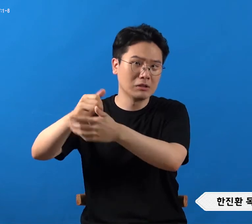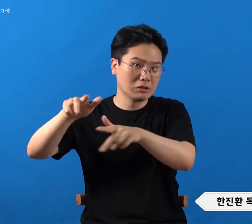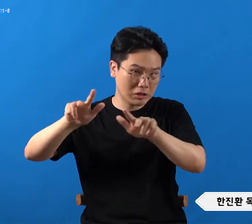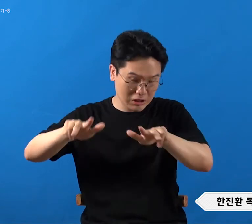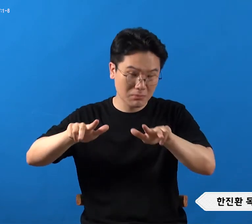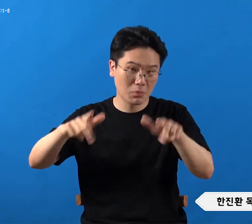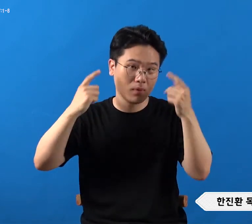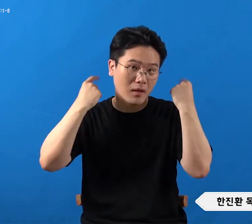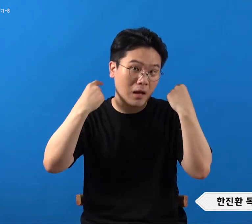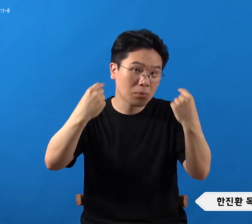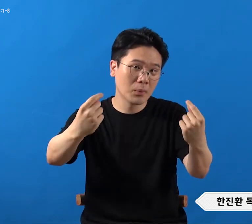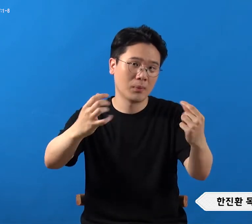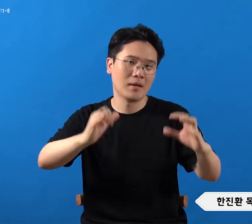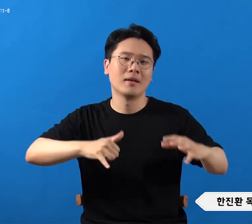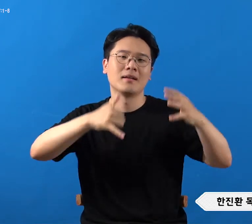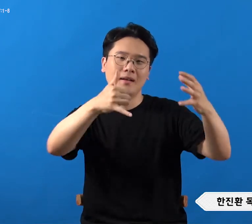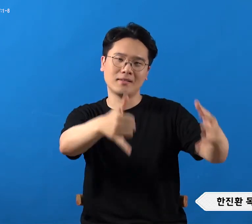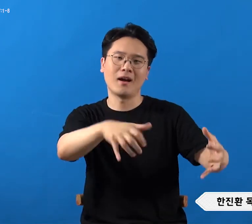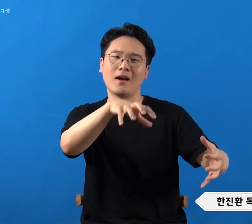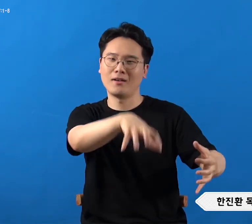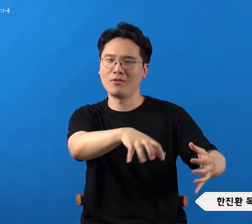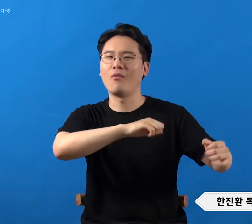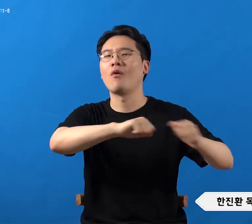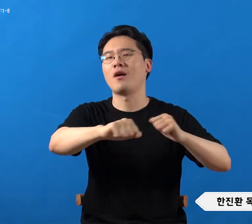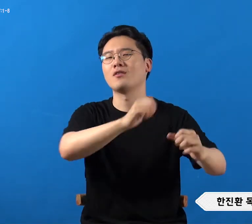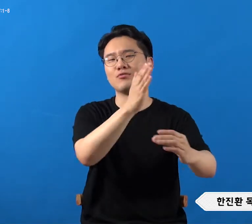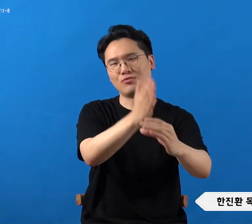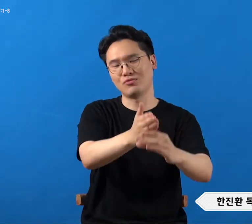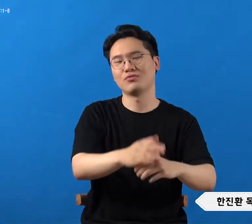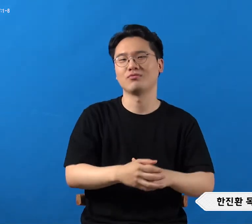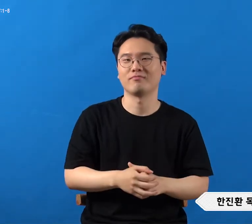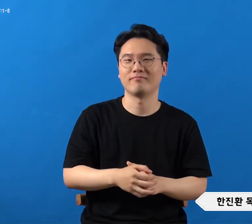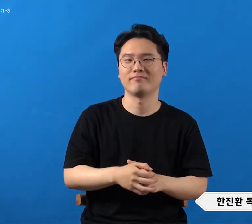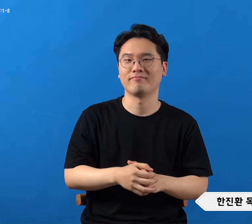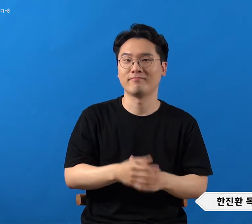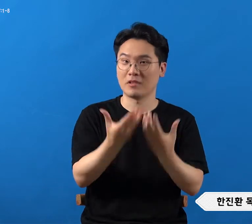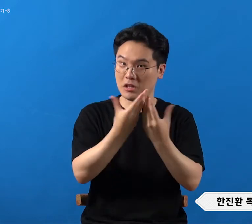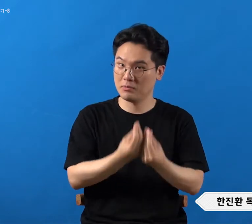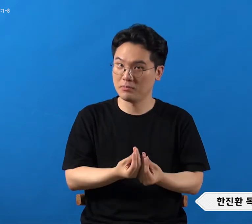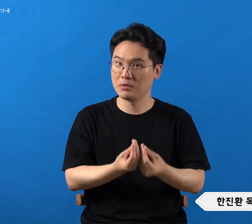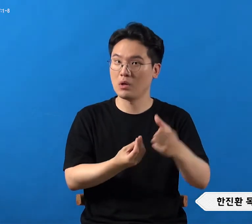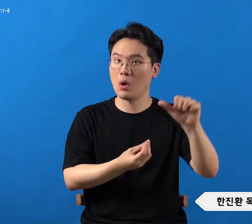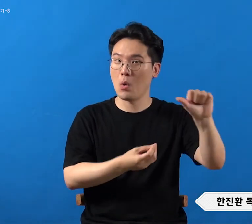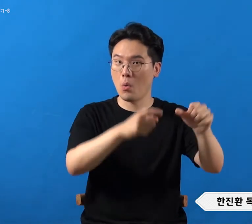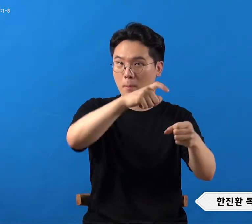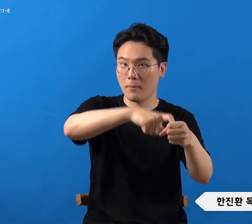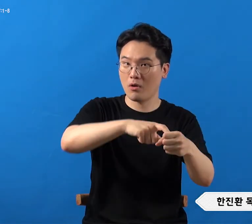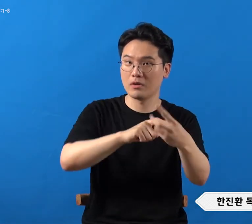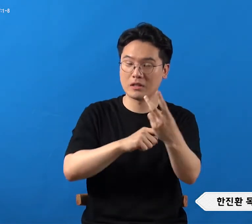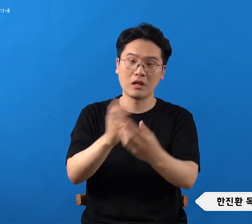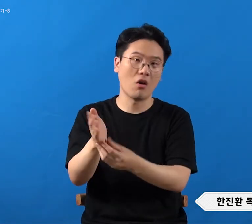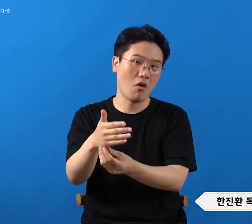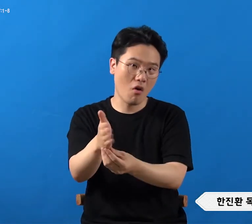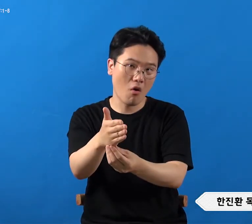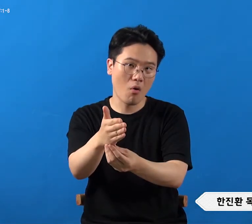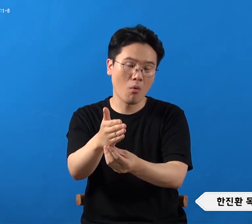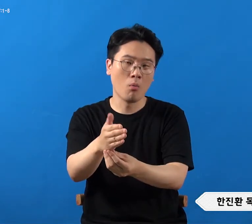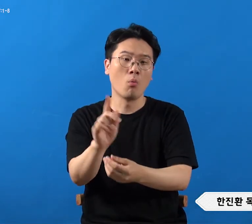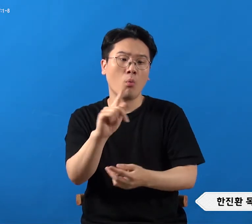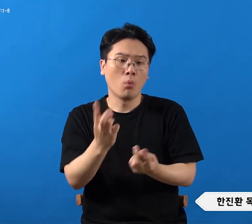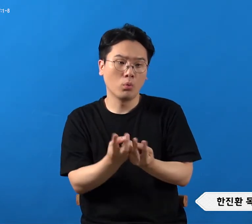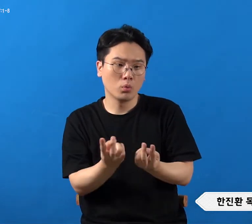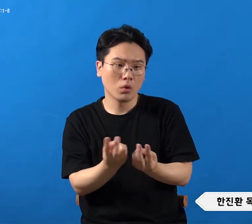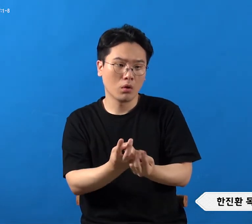행하고 계신 일입니다. 예를 들면 오병이어, 어떻게 보리떡 5개가 계속